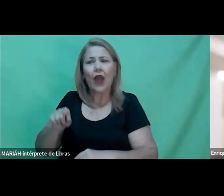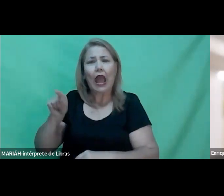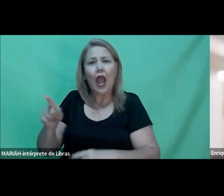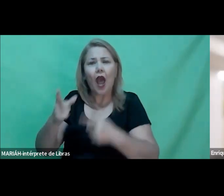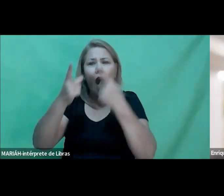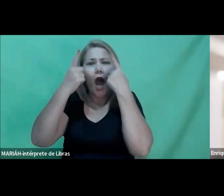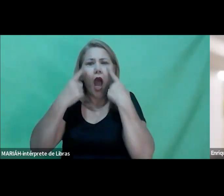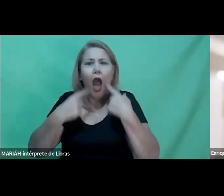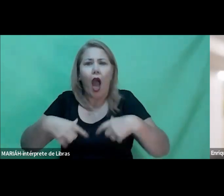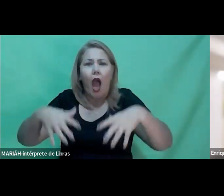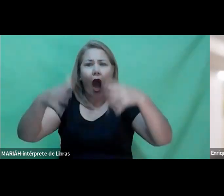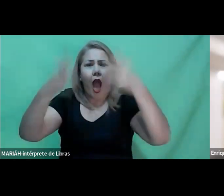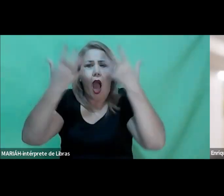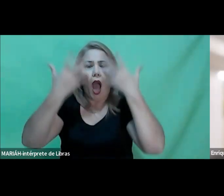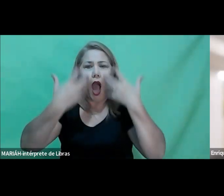en